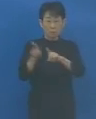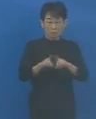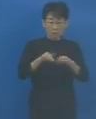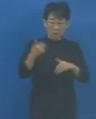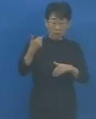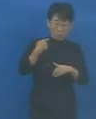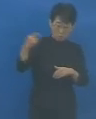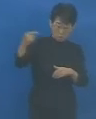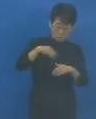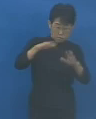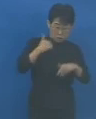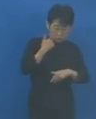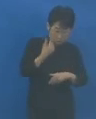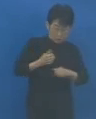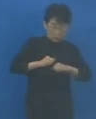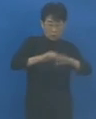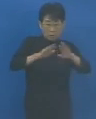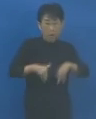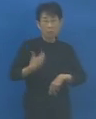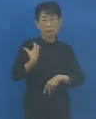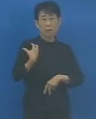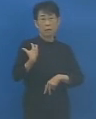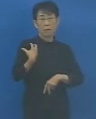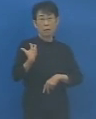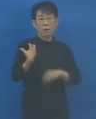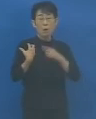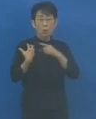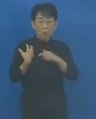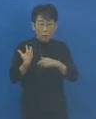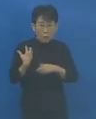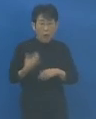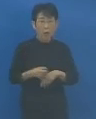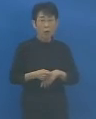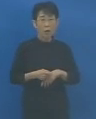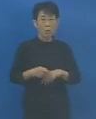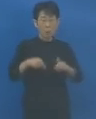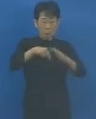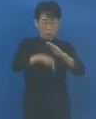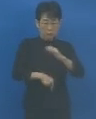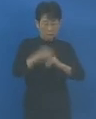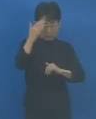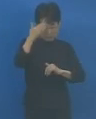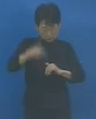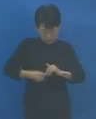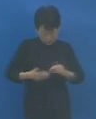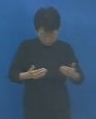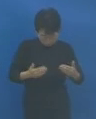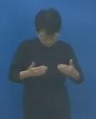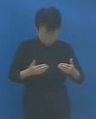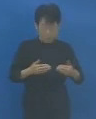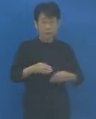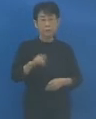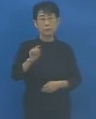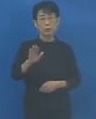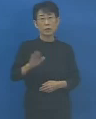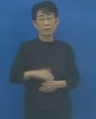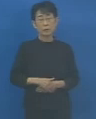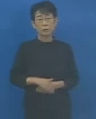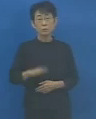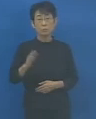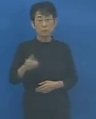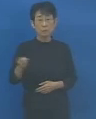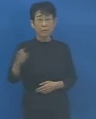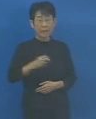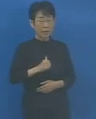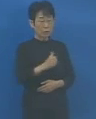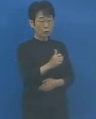か、この辺はやはり深く反省すべきものがあると思います。また、当事者の皆